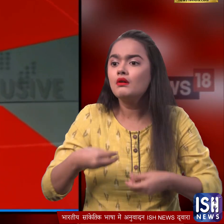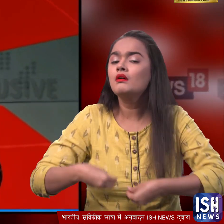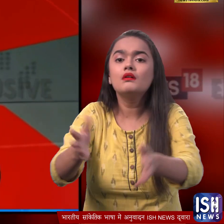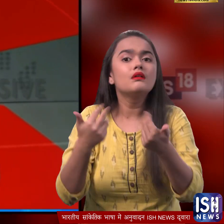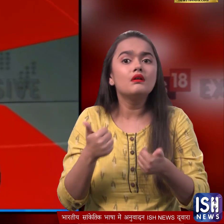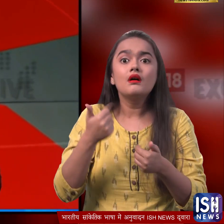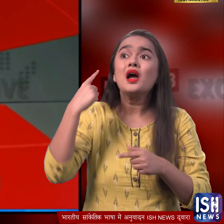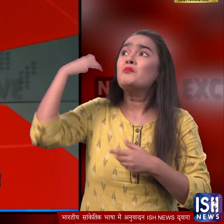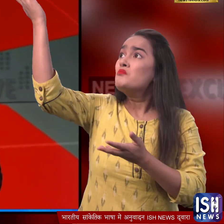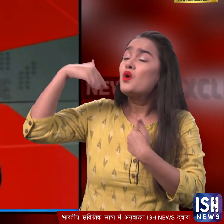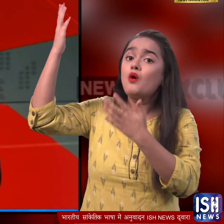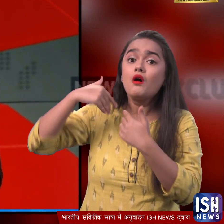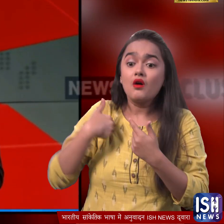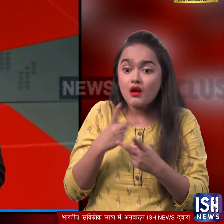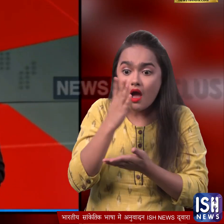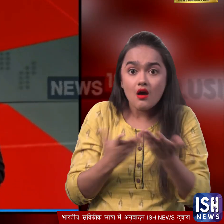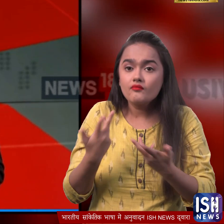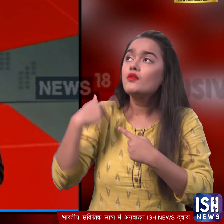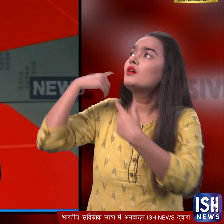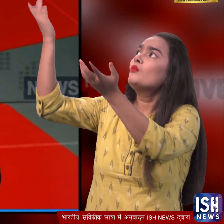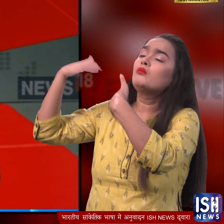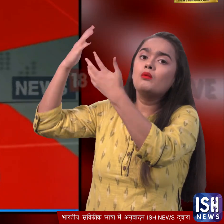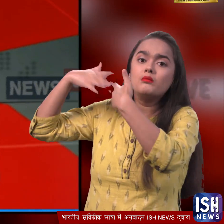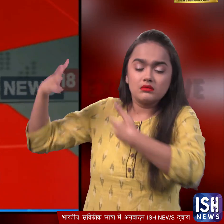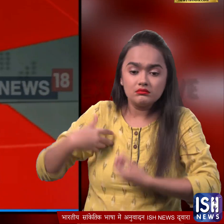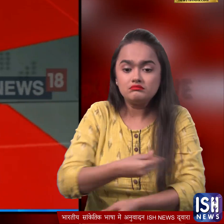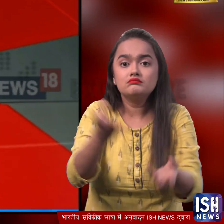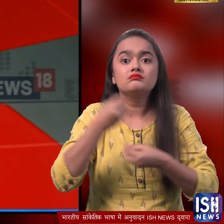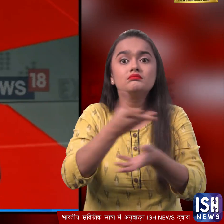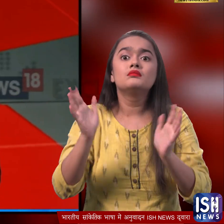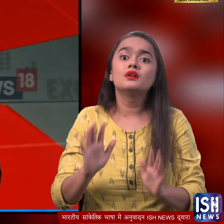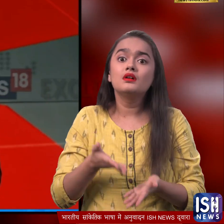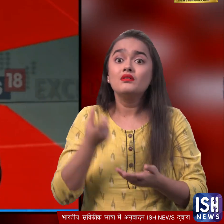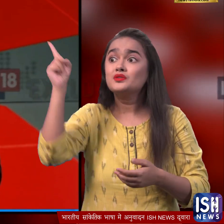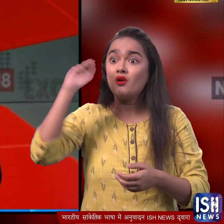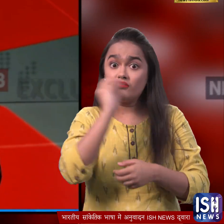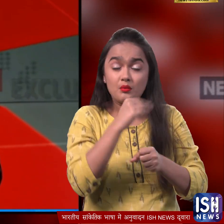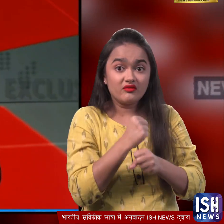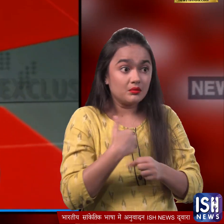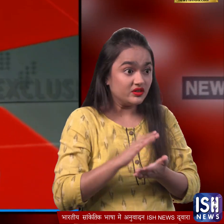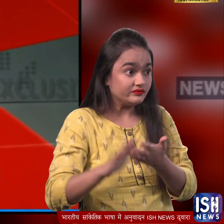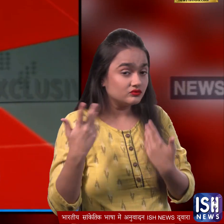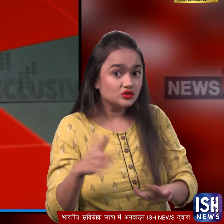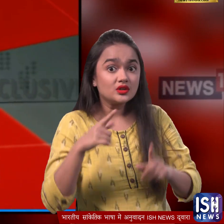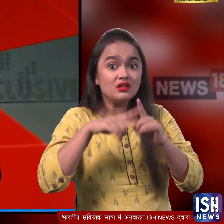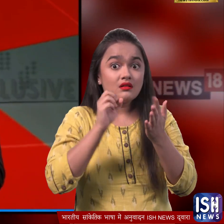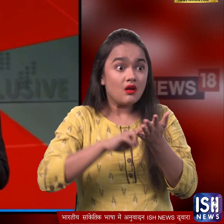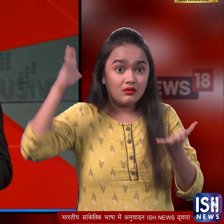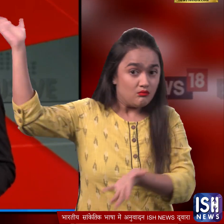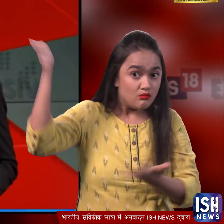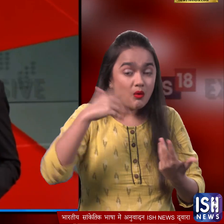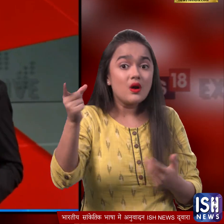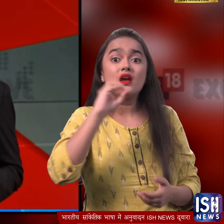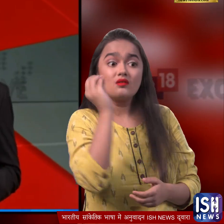और कमी की भरपाई विदेशों से खाद खरीद कर होती है, जिसके लिए राज्यों को समय रहते केंद्र सरकार को बताना पड़ता है कि उनको कितने टन खाद